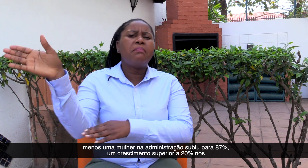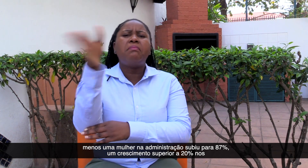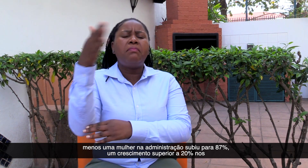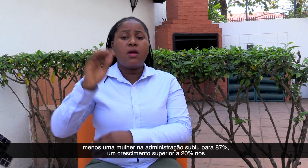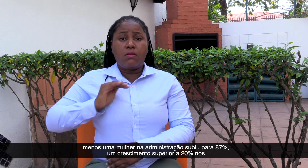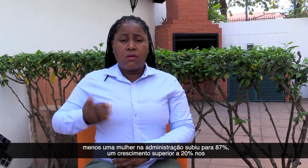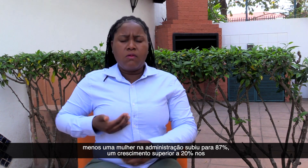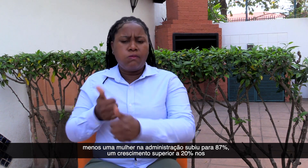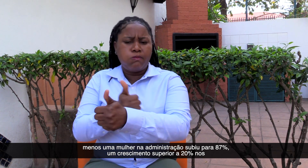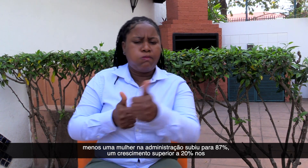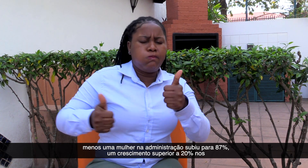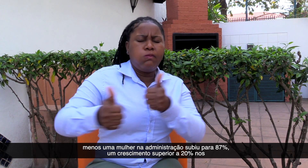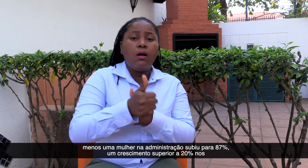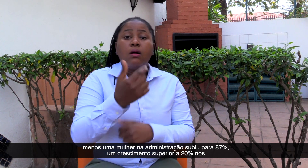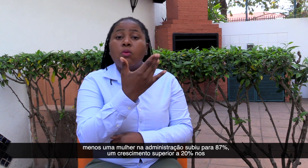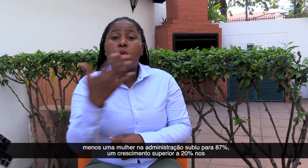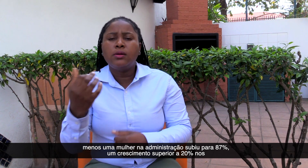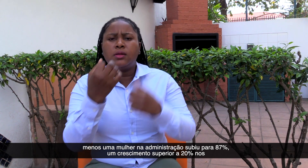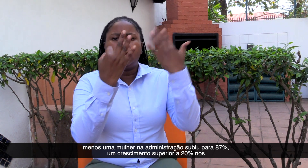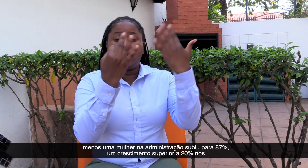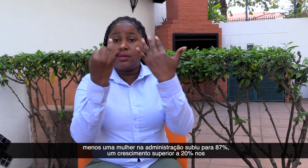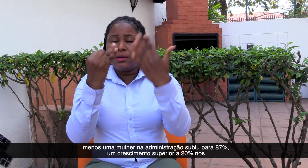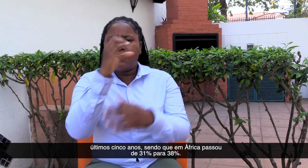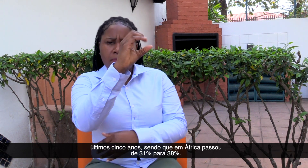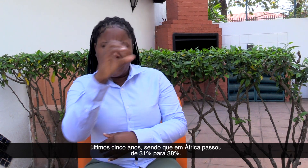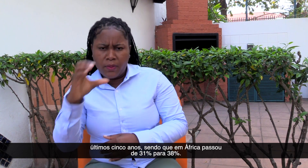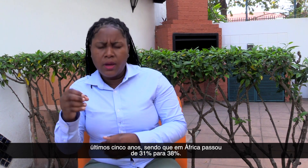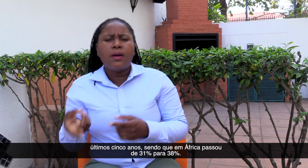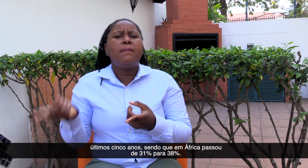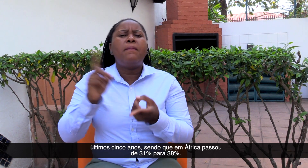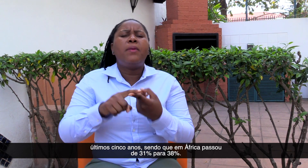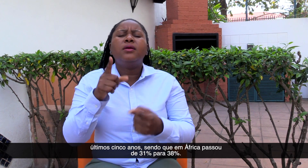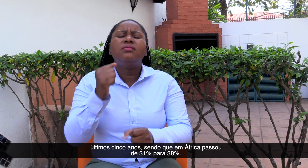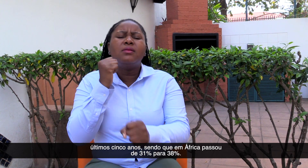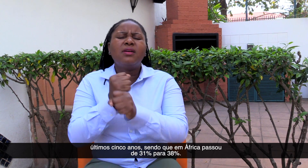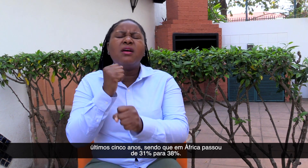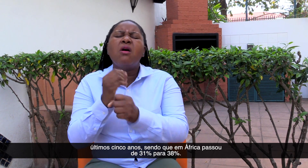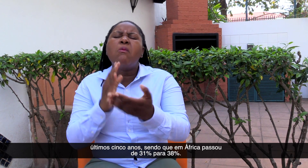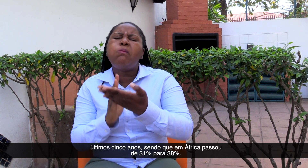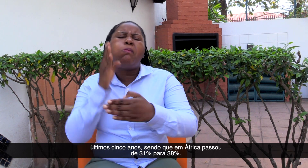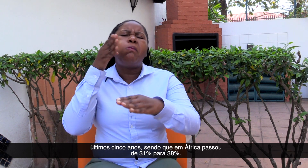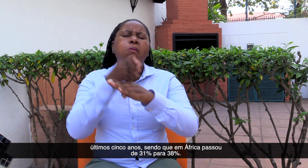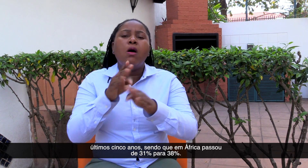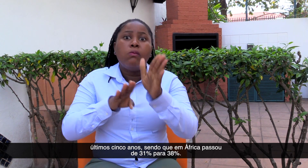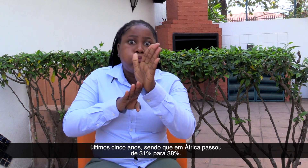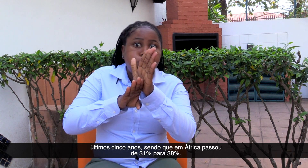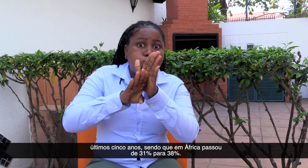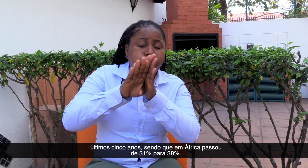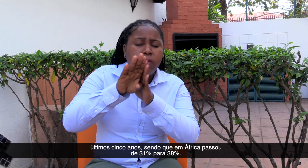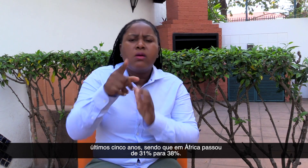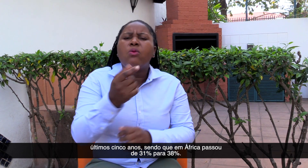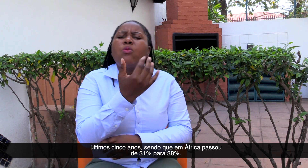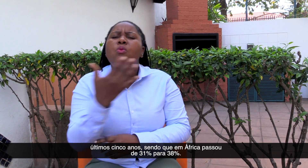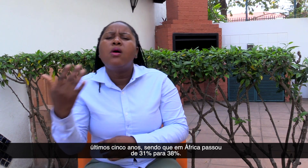para 87%, um crescimento superior a 20% nos últimos 5 anos, sendo que em África passou de